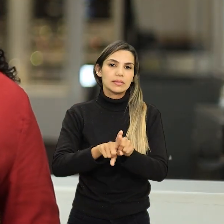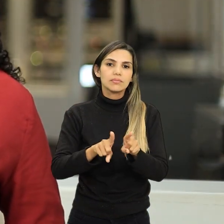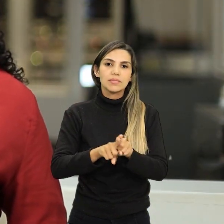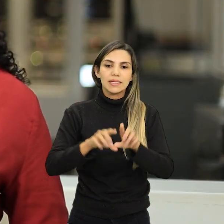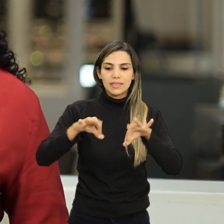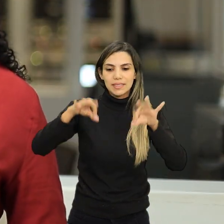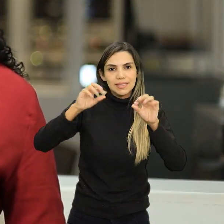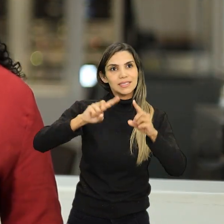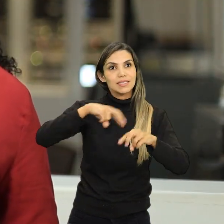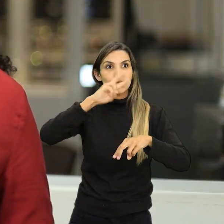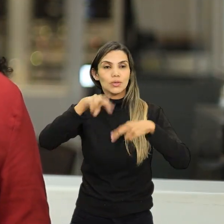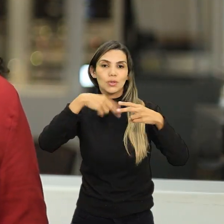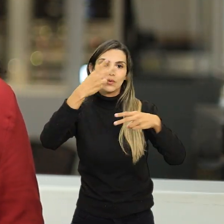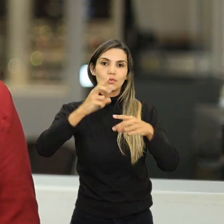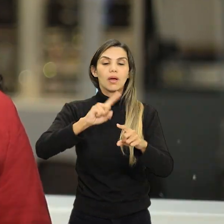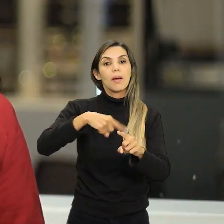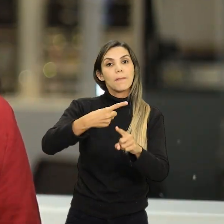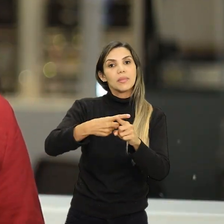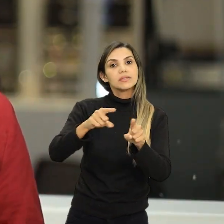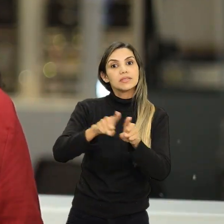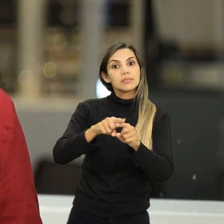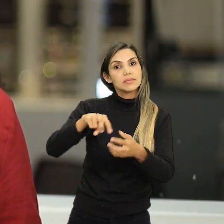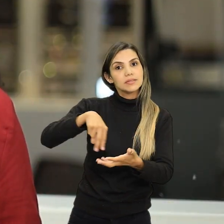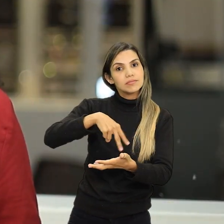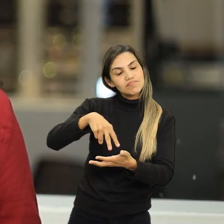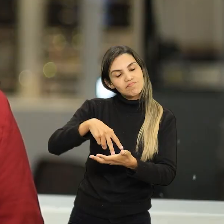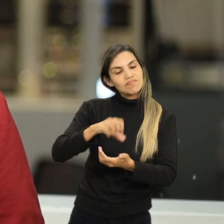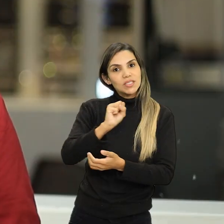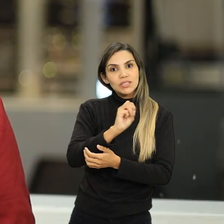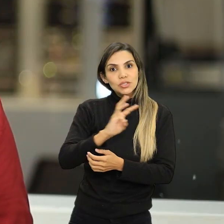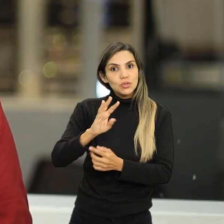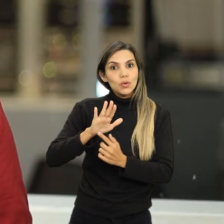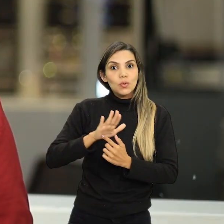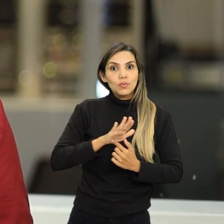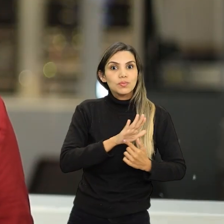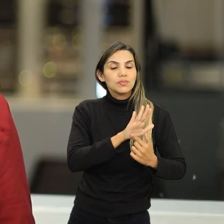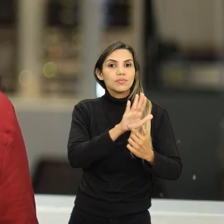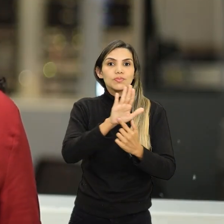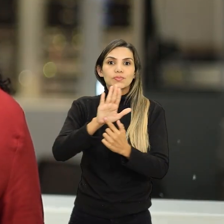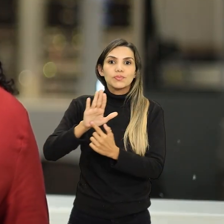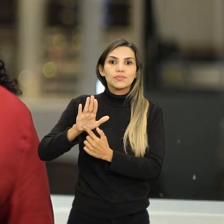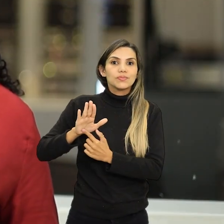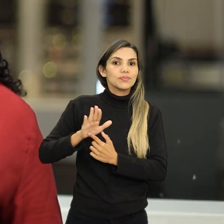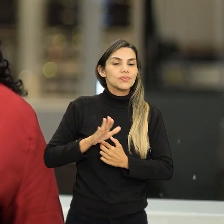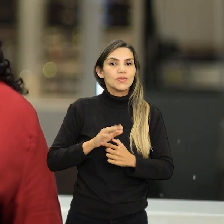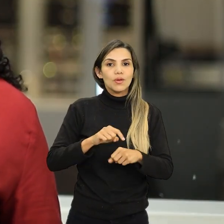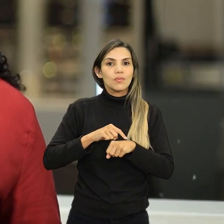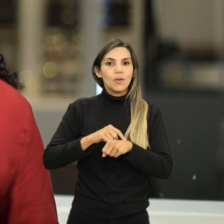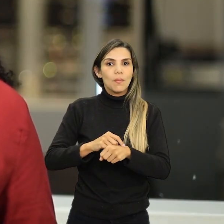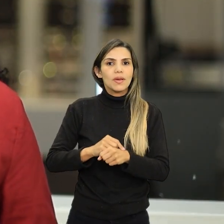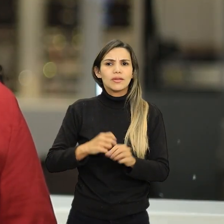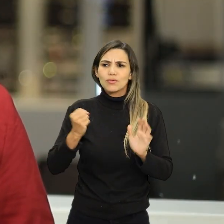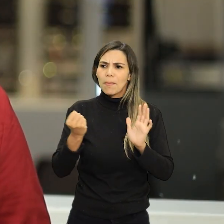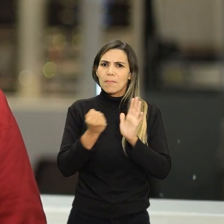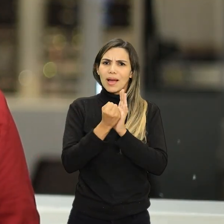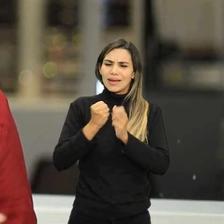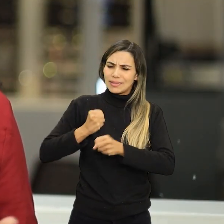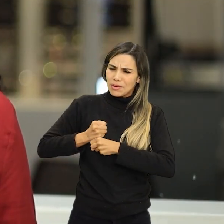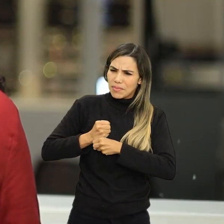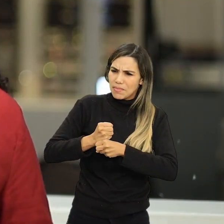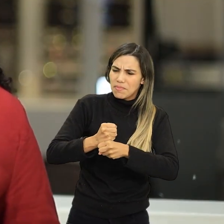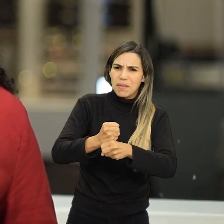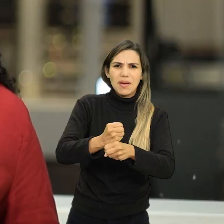tecido acrobático e dança. O show é o grande momento de celebração de um percurso marcado por muita